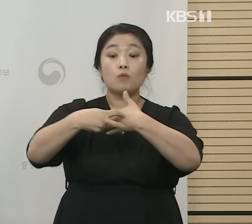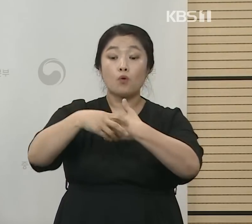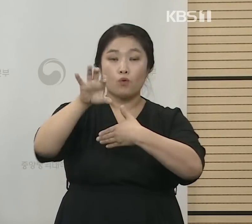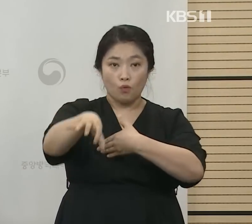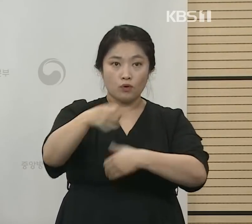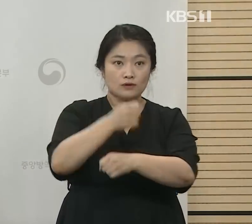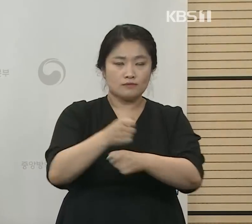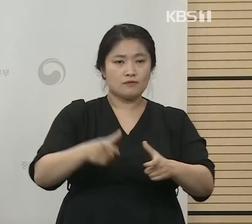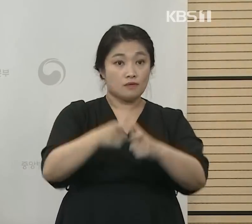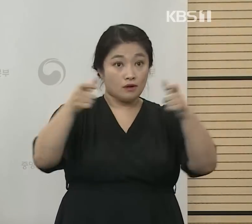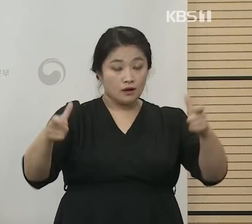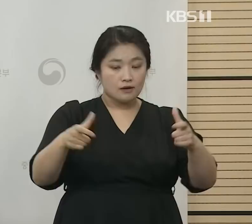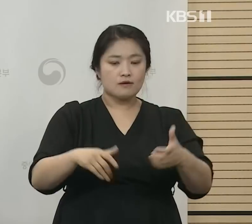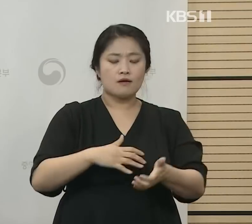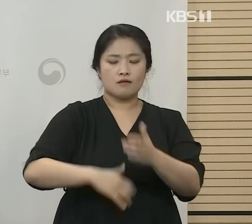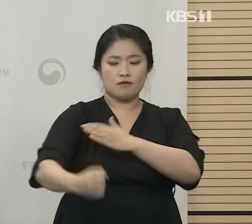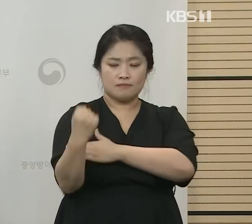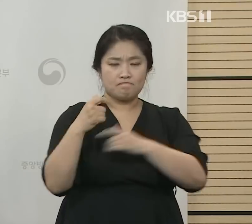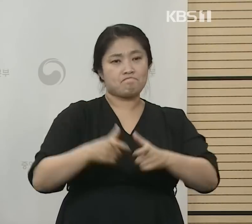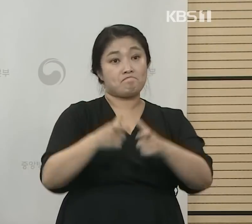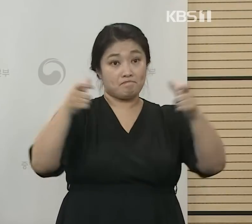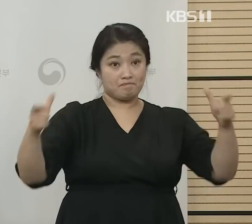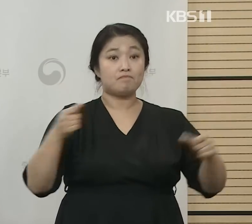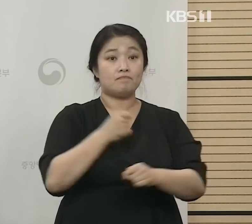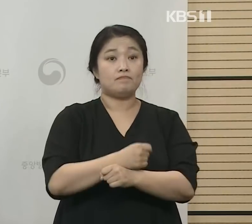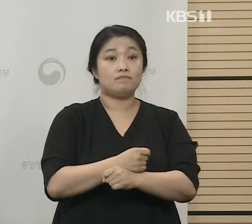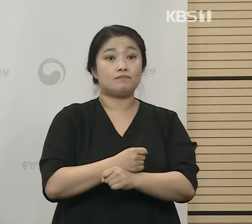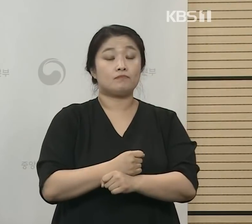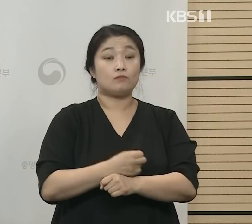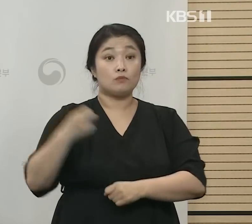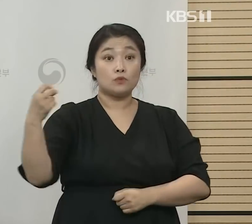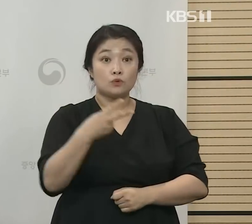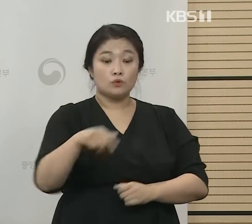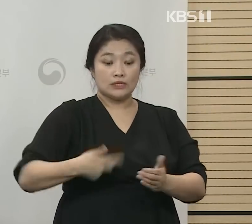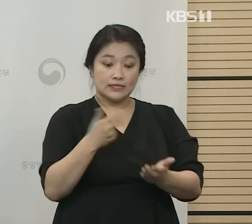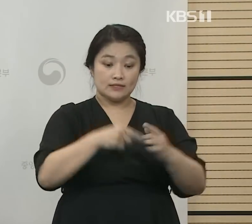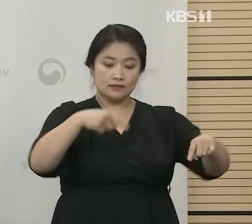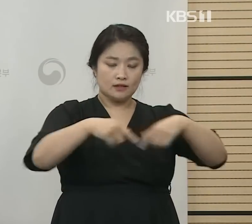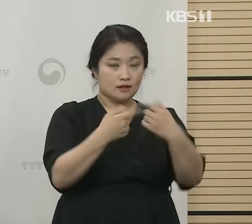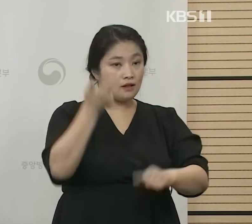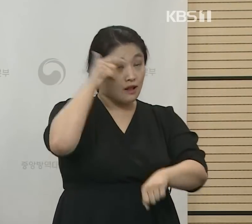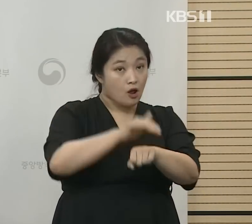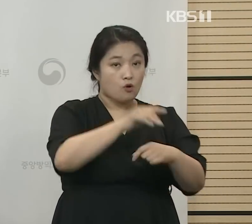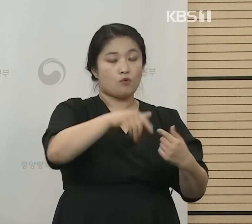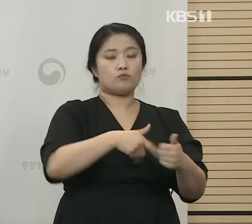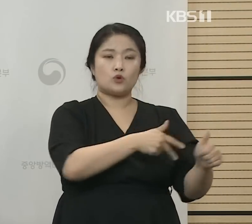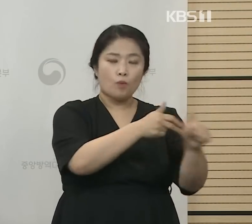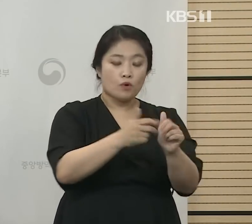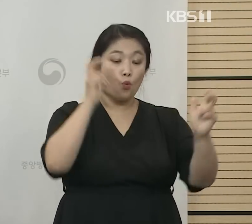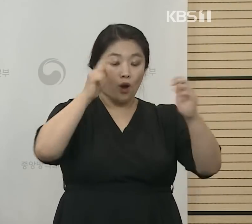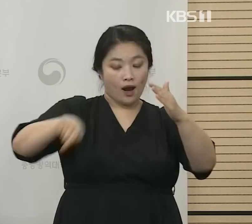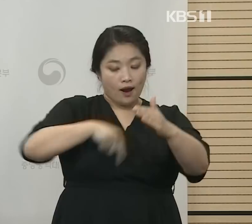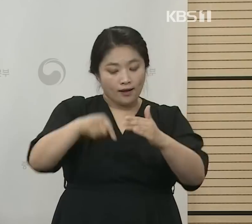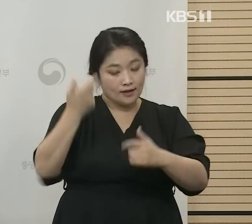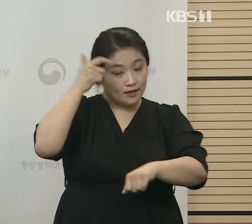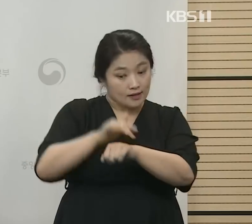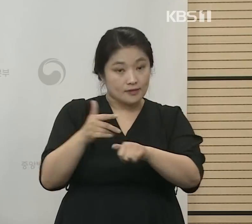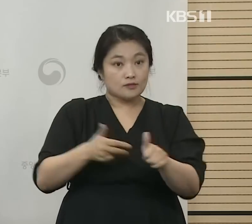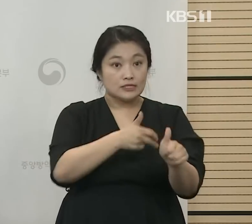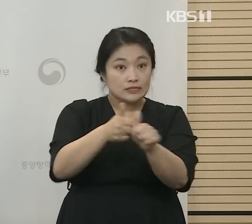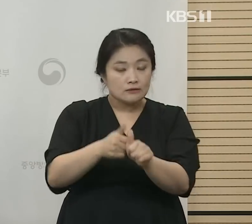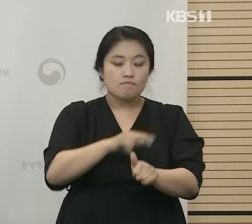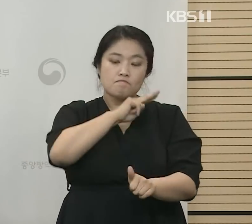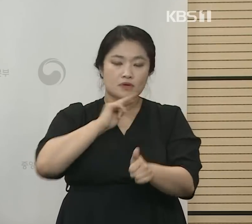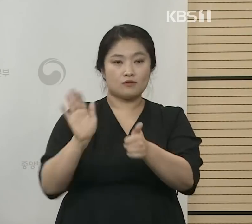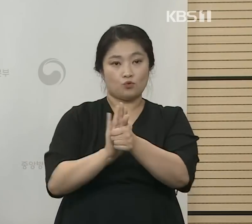시행으로 접종 역량을 확대하겠습니다. 또한 지자체 자율접종, 사업체 자체 접종 등 접종